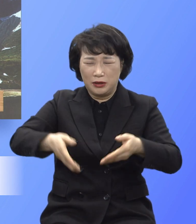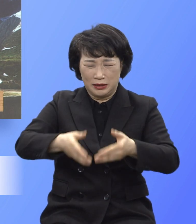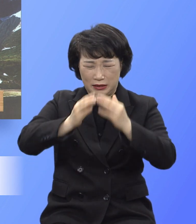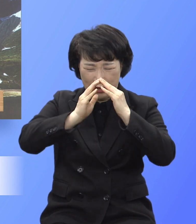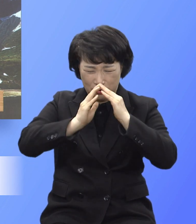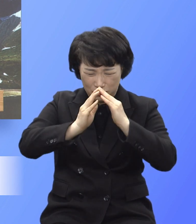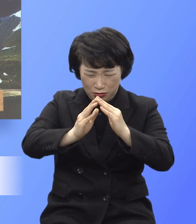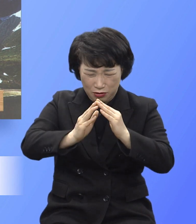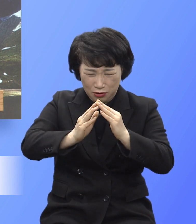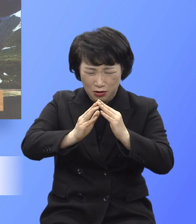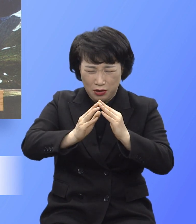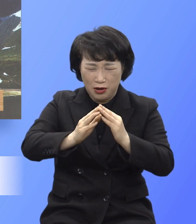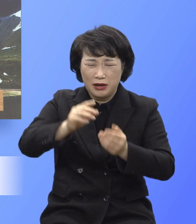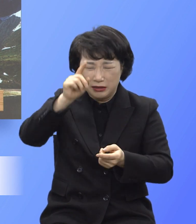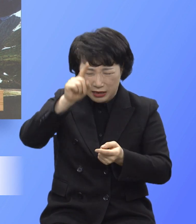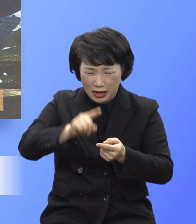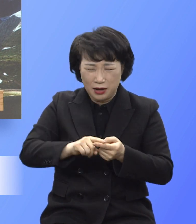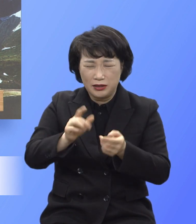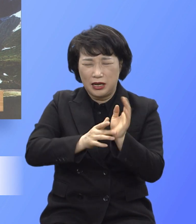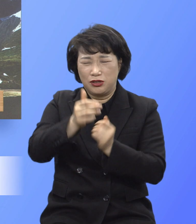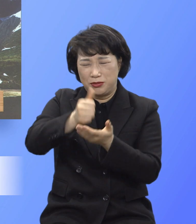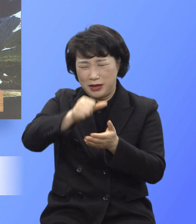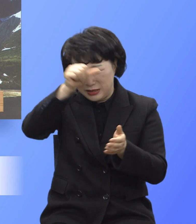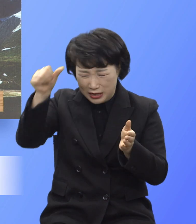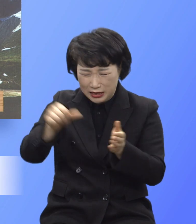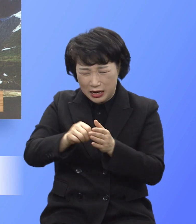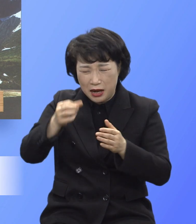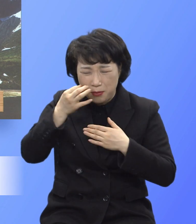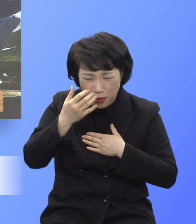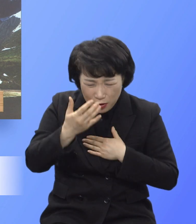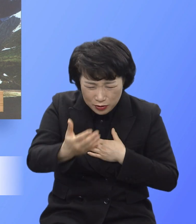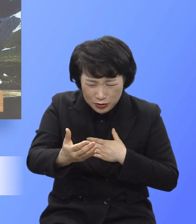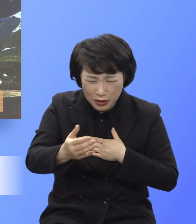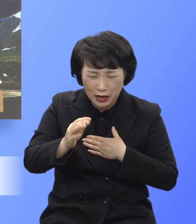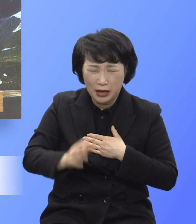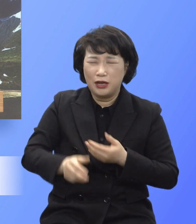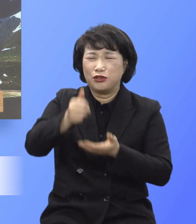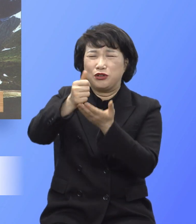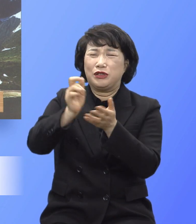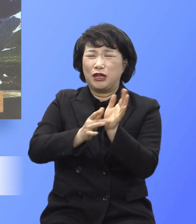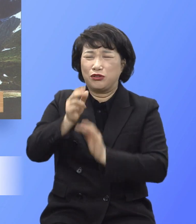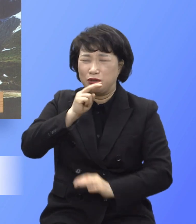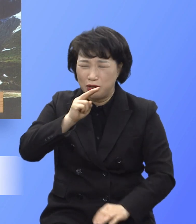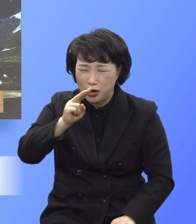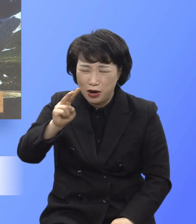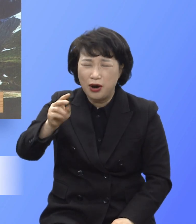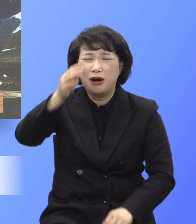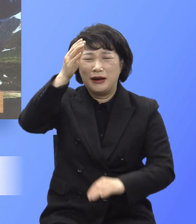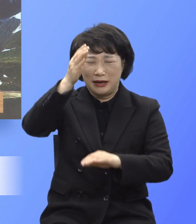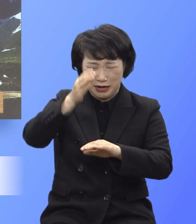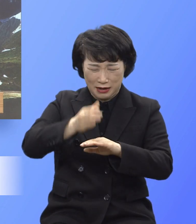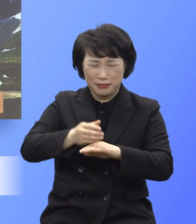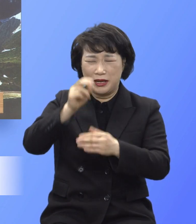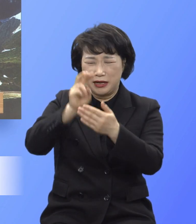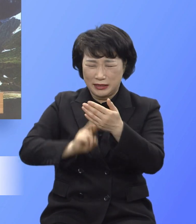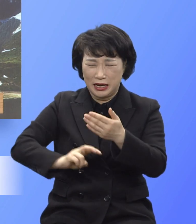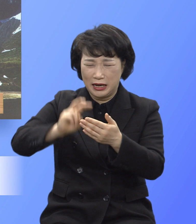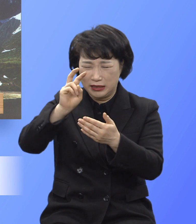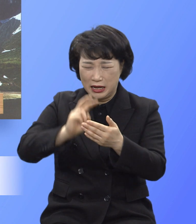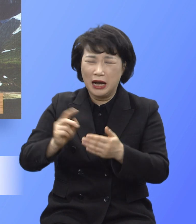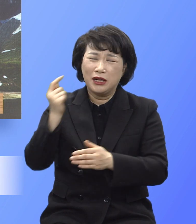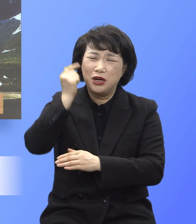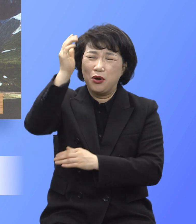세우시고 그대로 예수님의 생애를 재현케 하시는 주 예수여 감사와